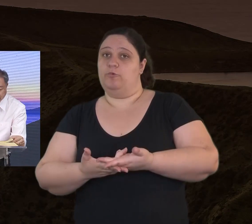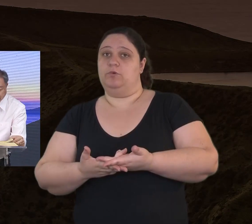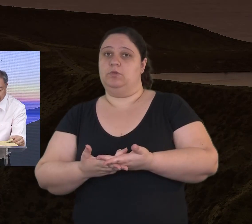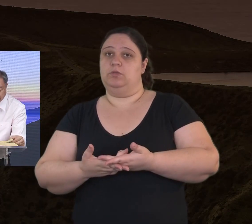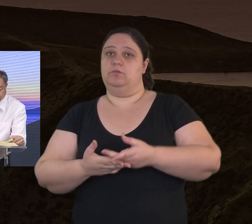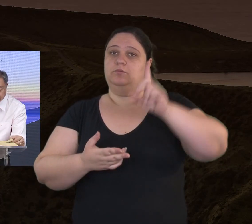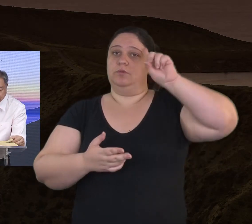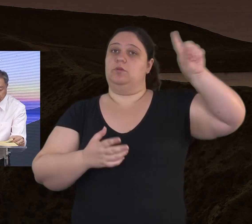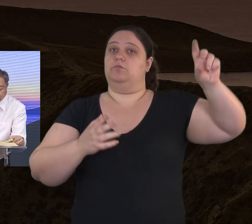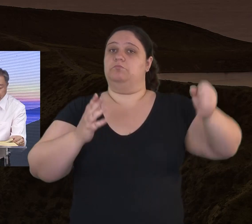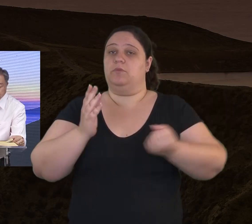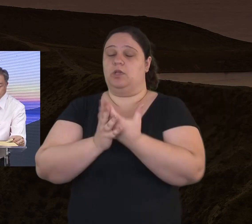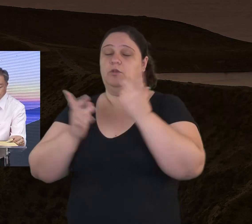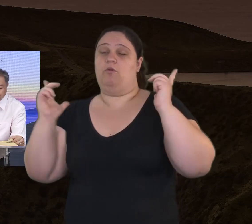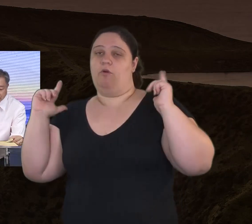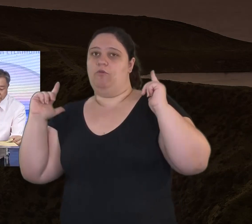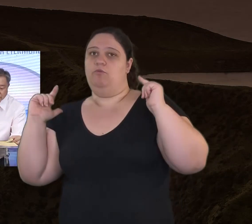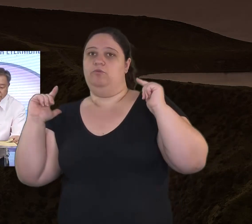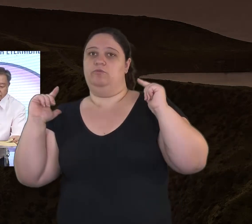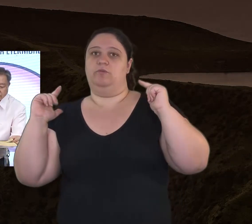eu te designei,